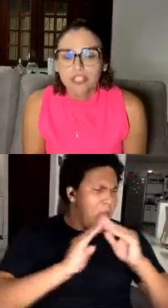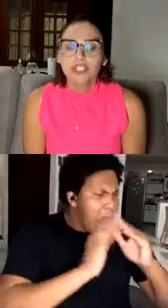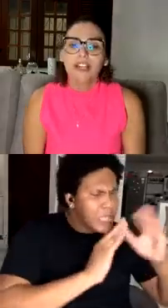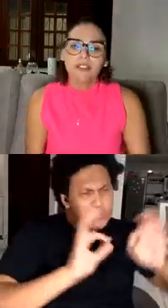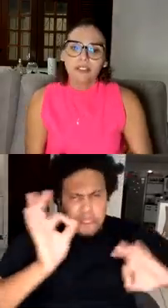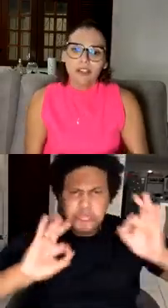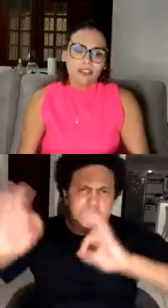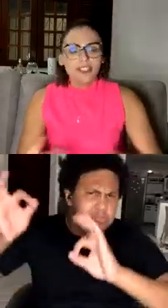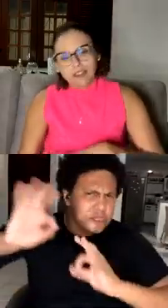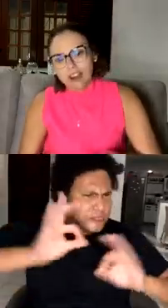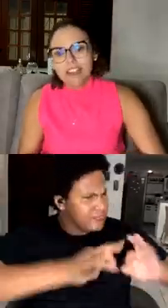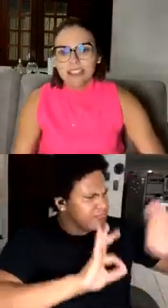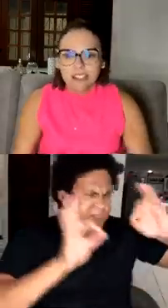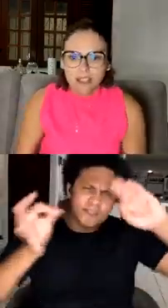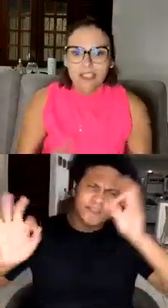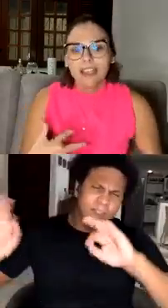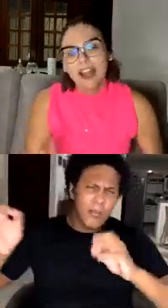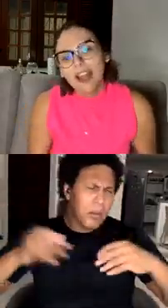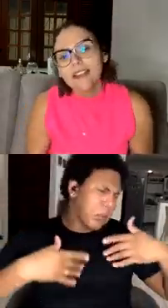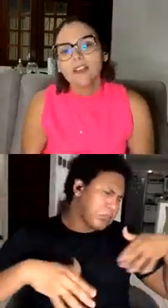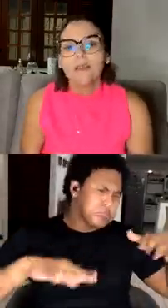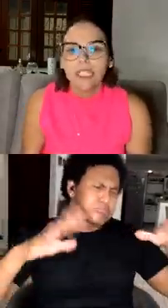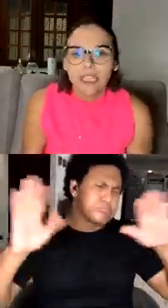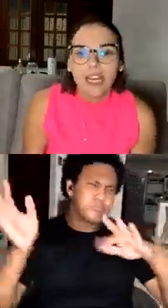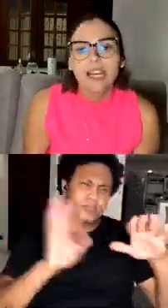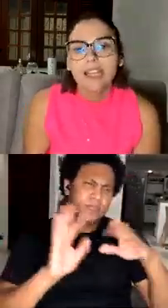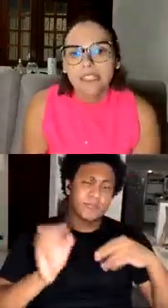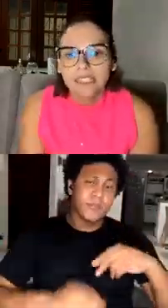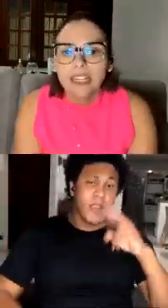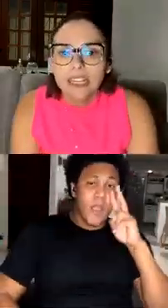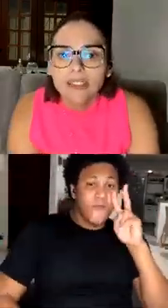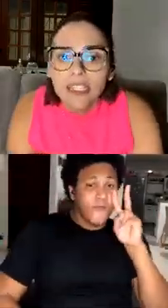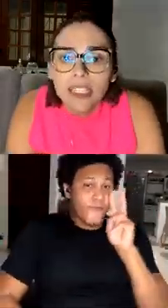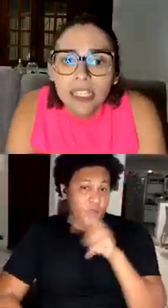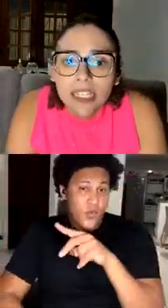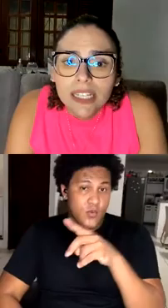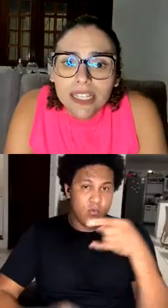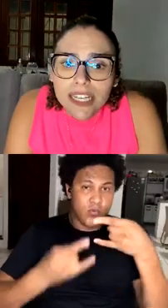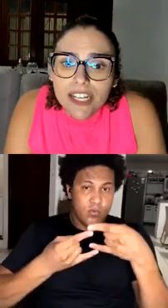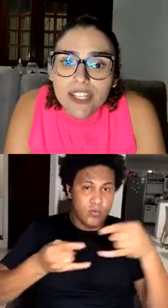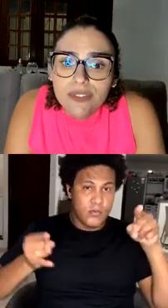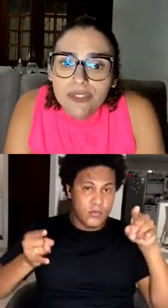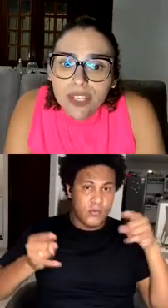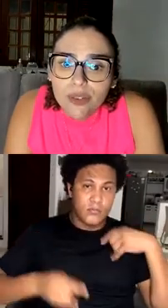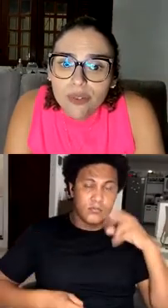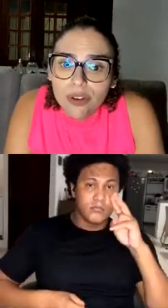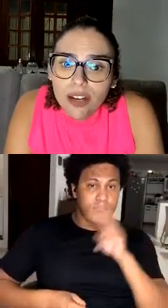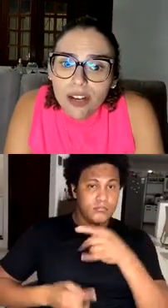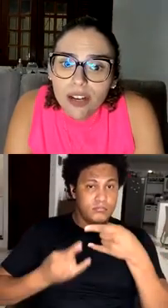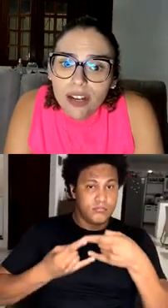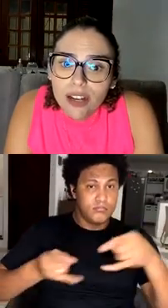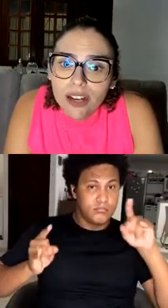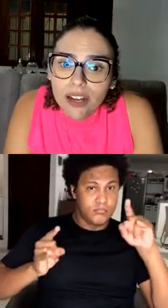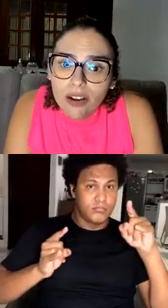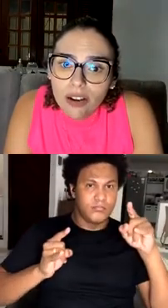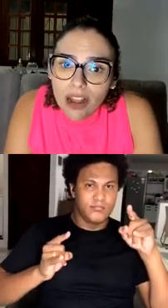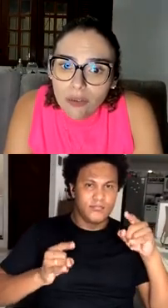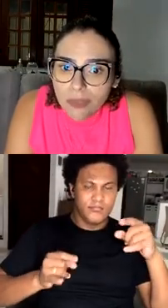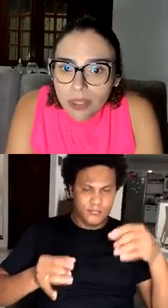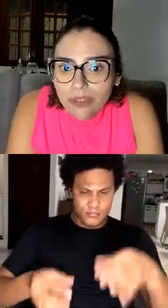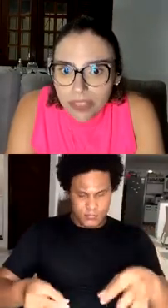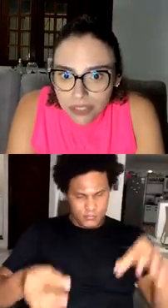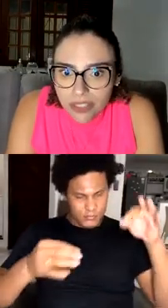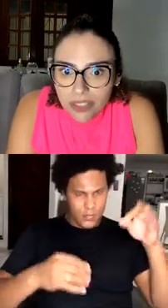a gente estava organizando as coisas em casa, arrumando a casa e tal. E a gente viu